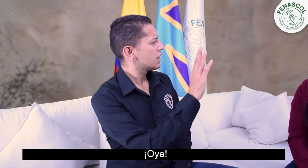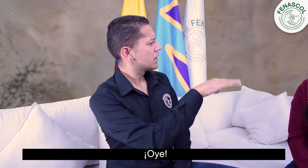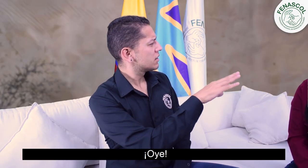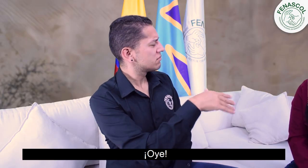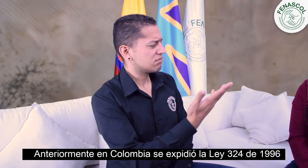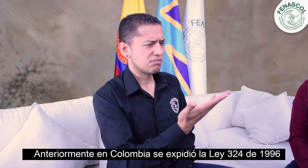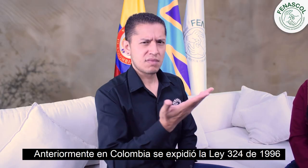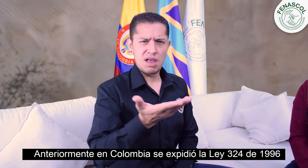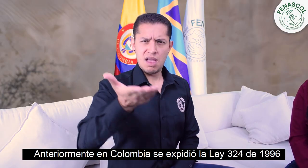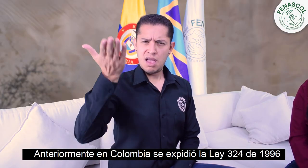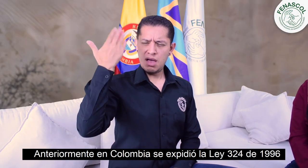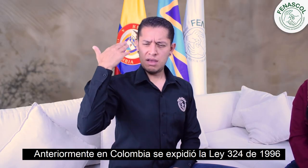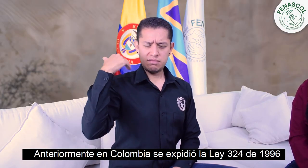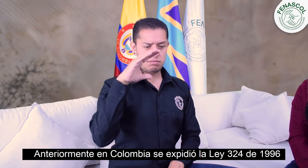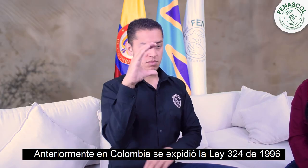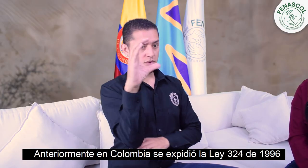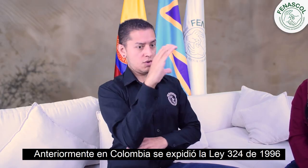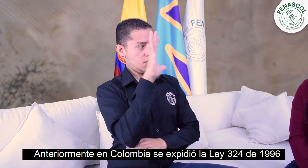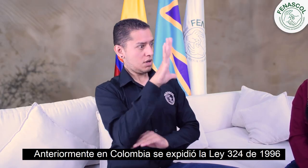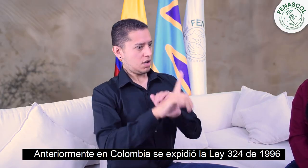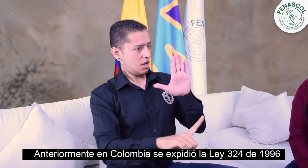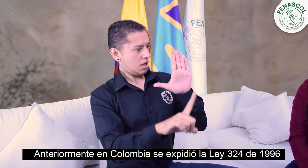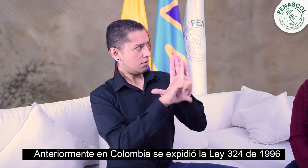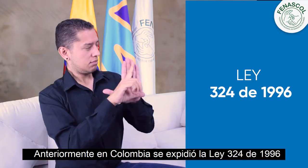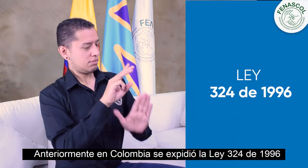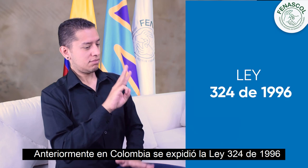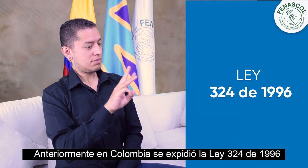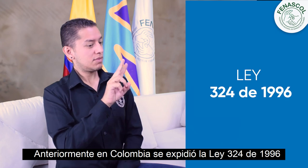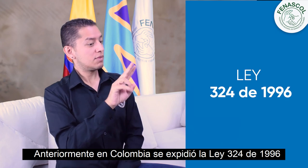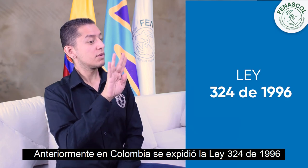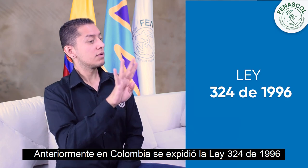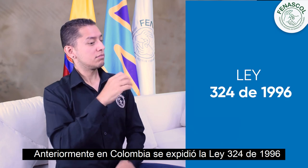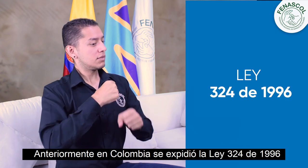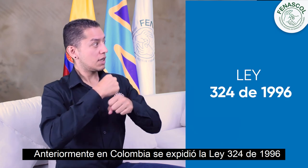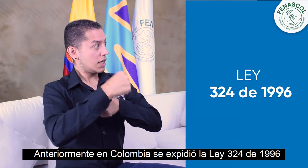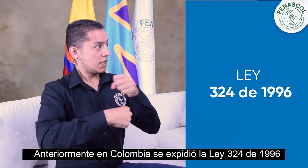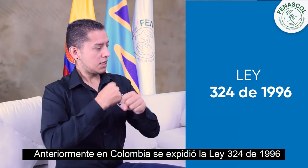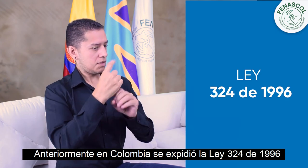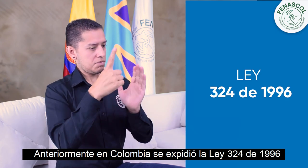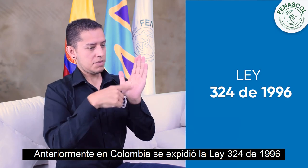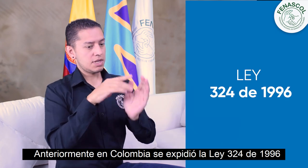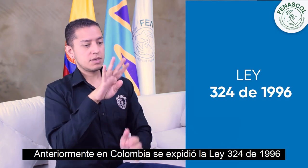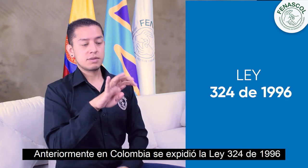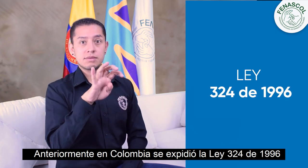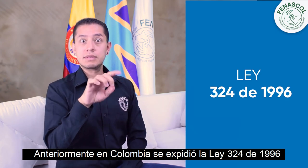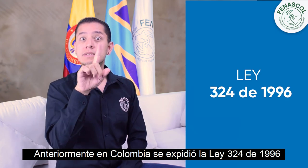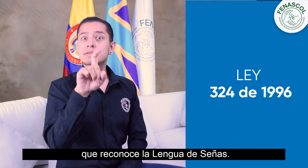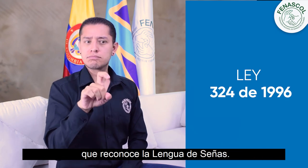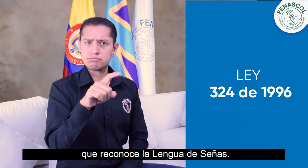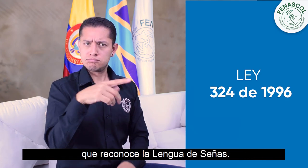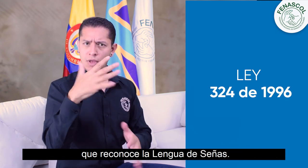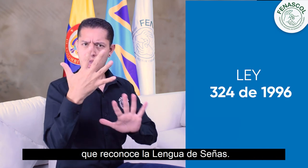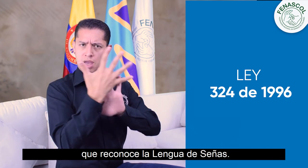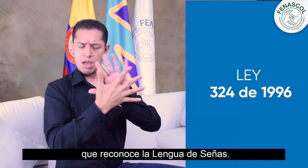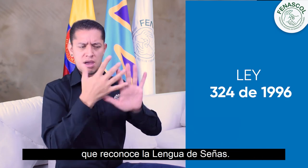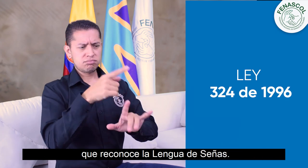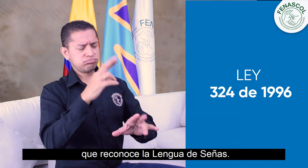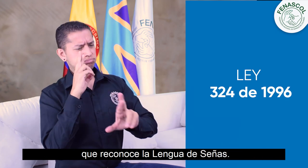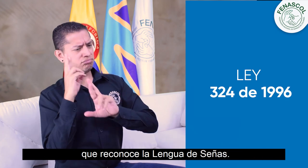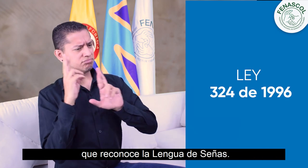Oye, anteriormente en Colombia se expidió la ley 324 de 1996 que reconoce la lengua de